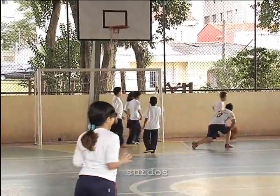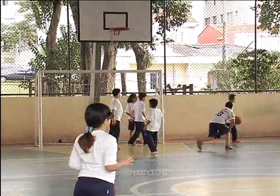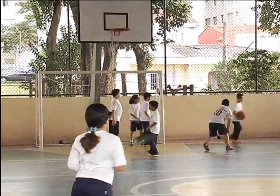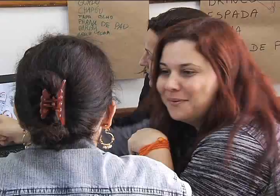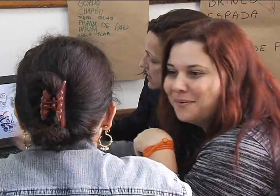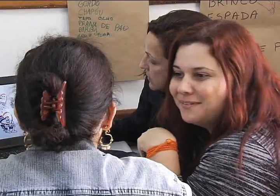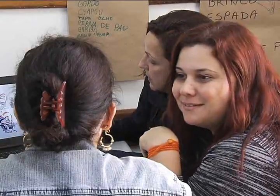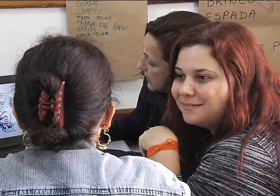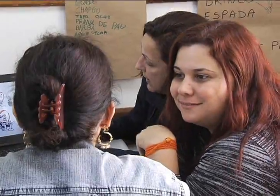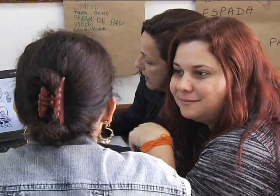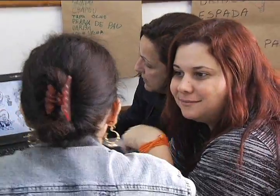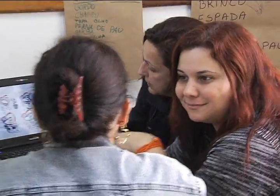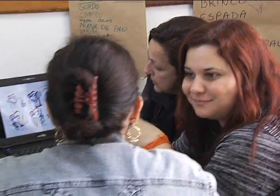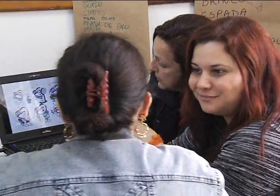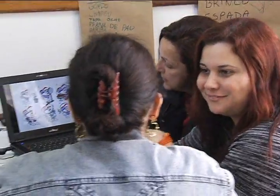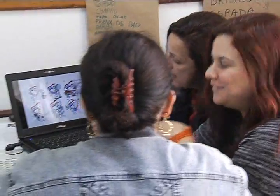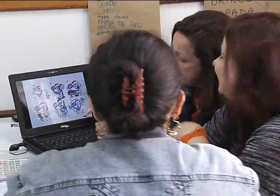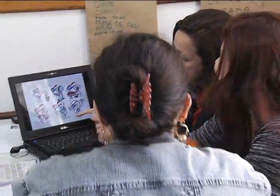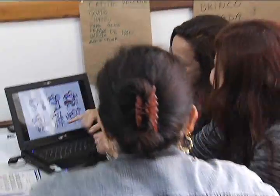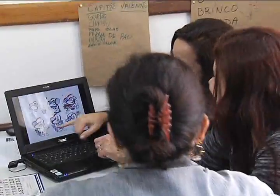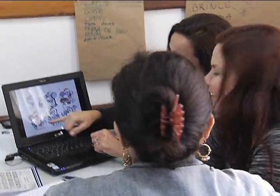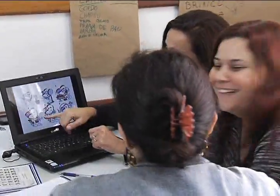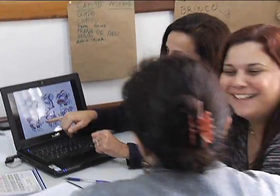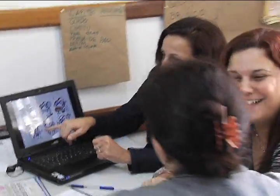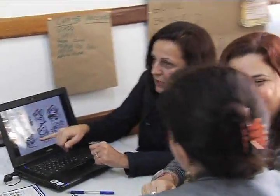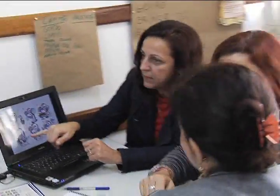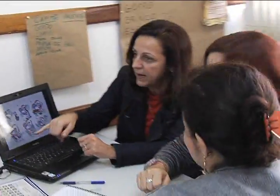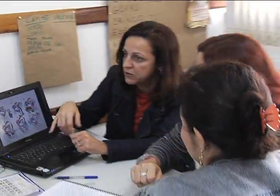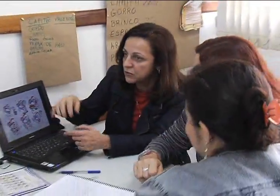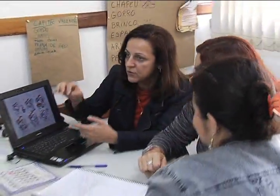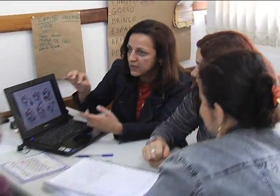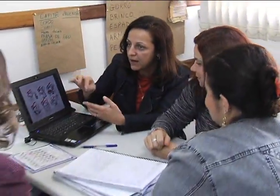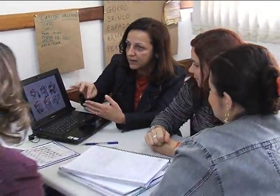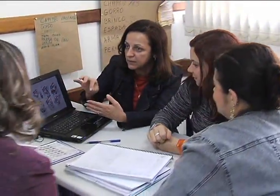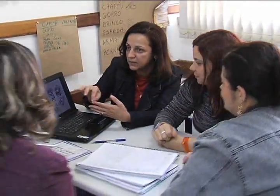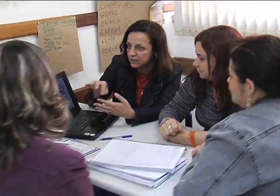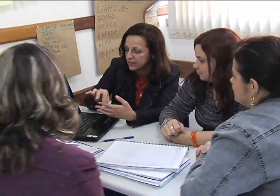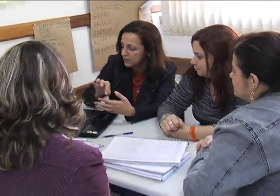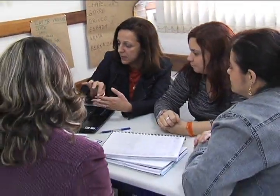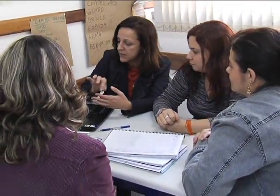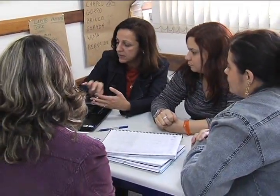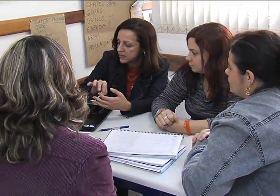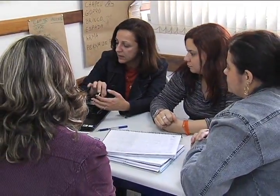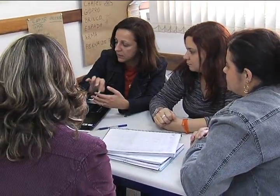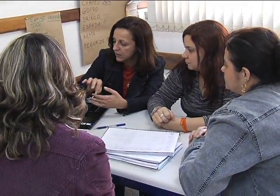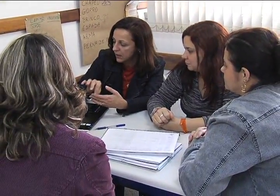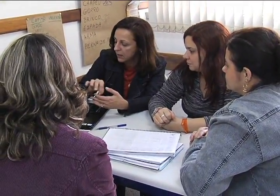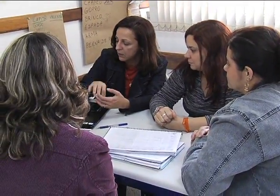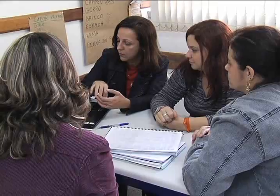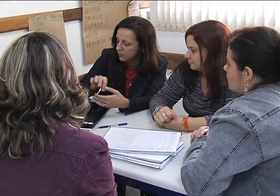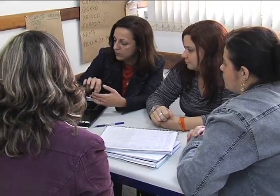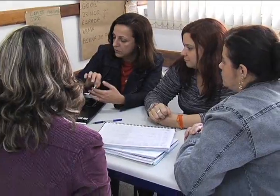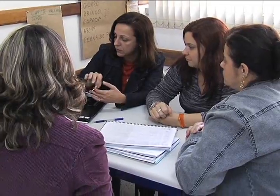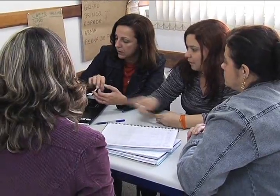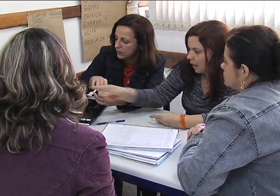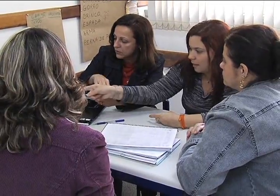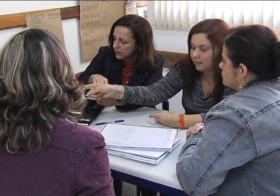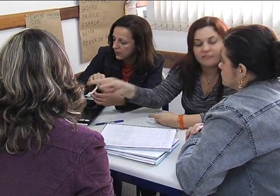corpo docente é composto por educadores bilíngues, professores surdos e intérpretes. Todos buscam vencer as barreiras